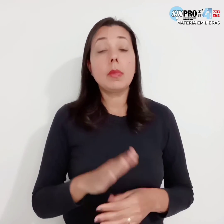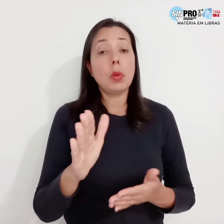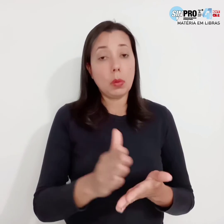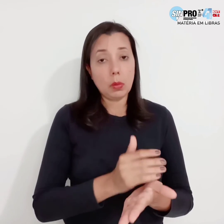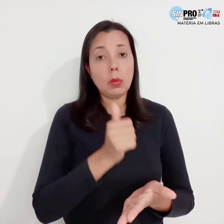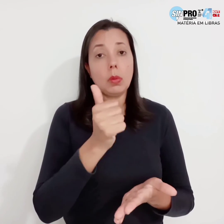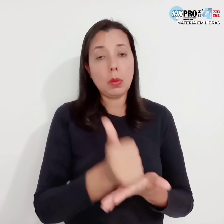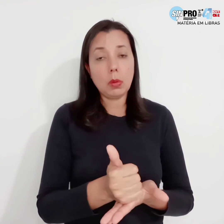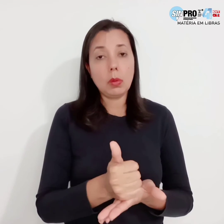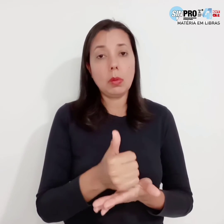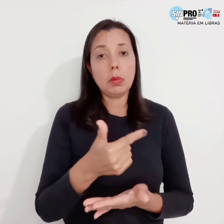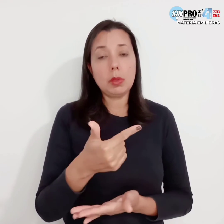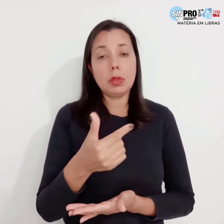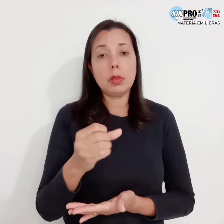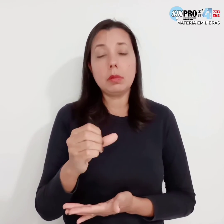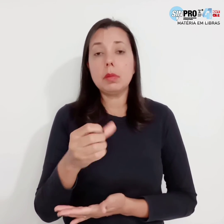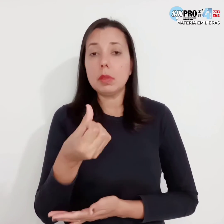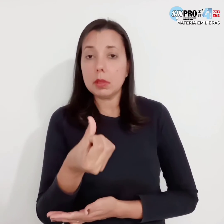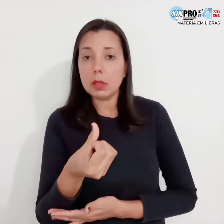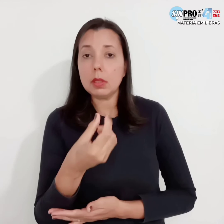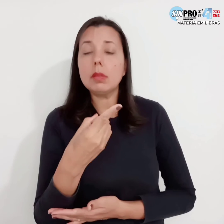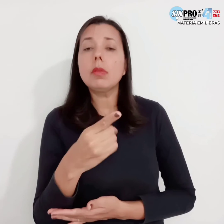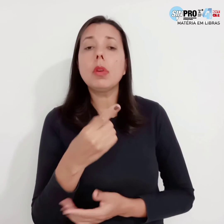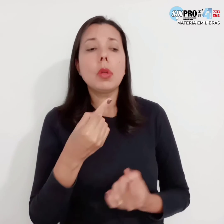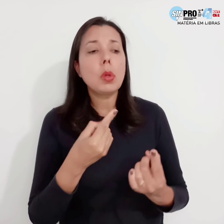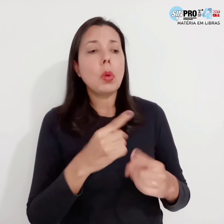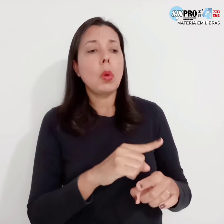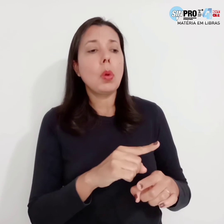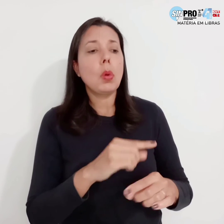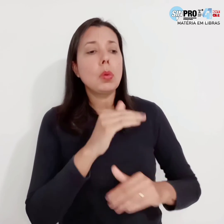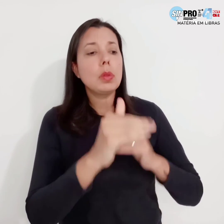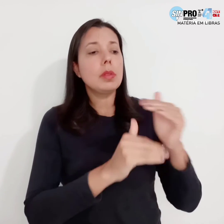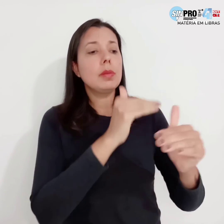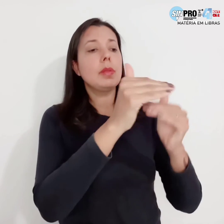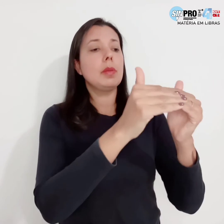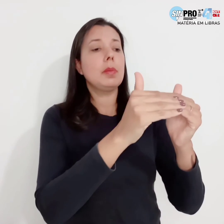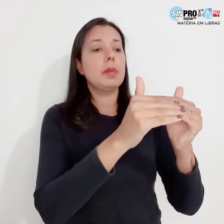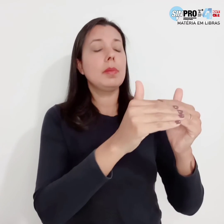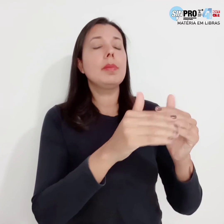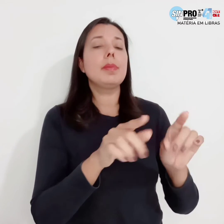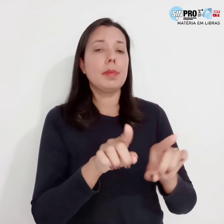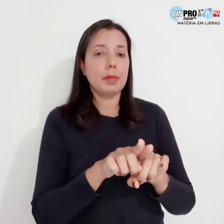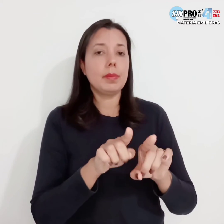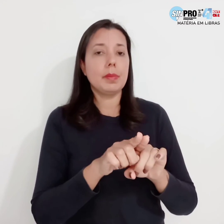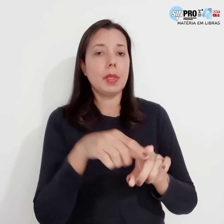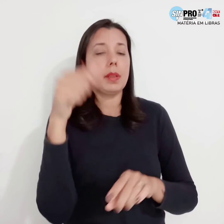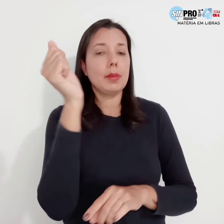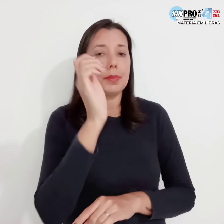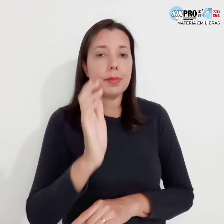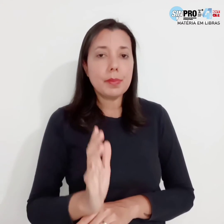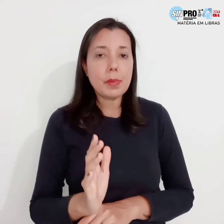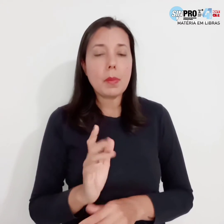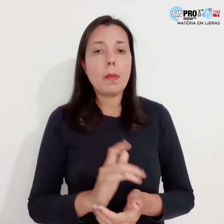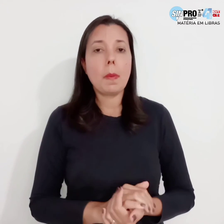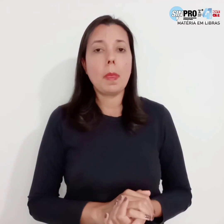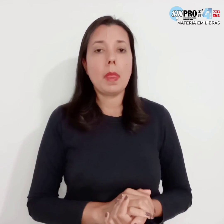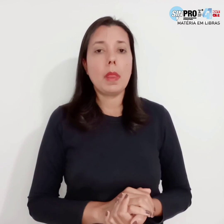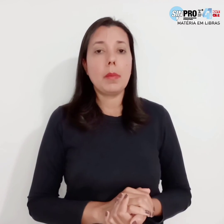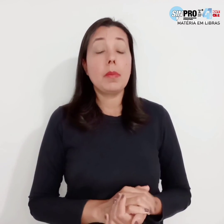de 2016 foi contra o progresso e o desenvolvimento do país. Diante